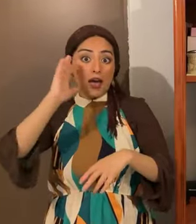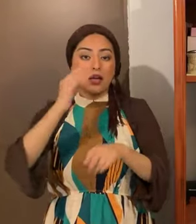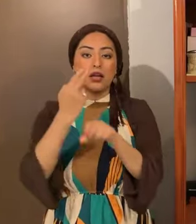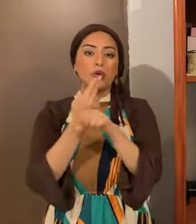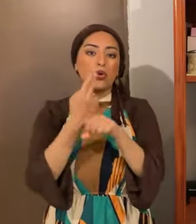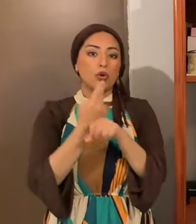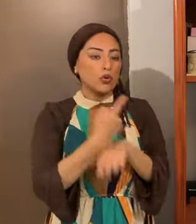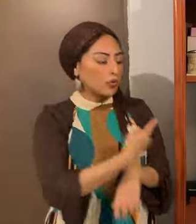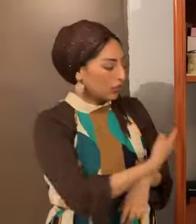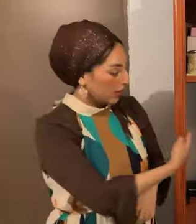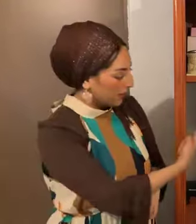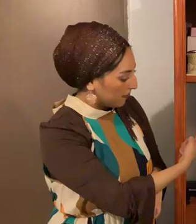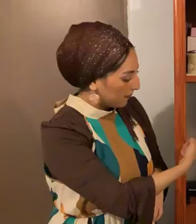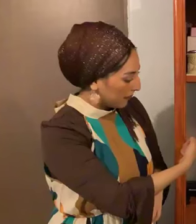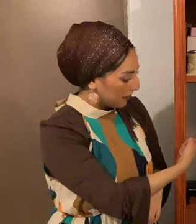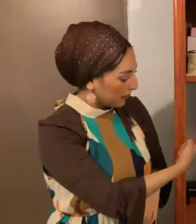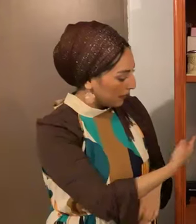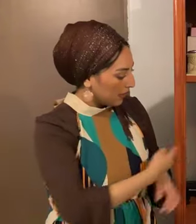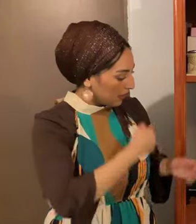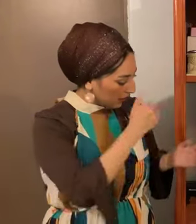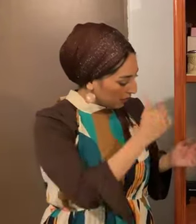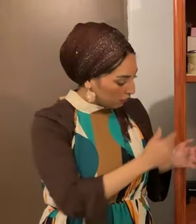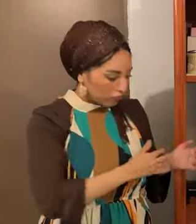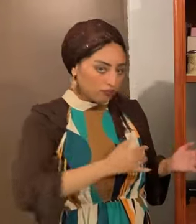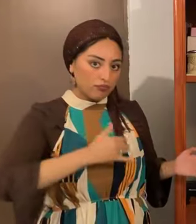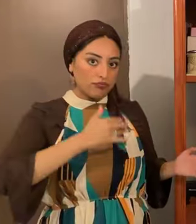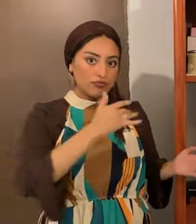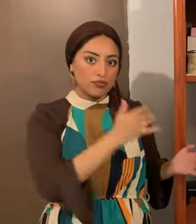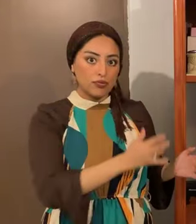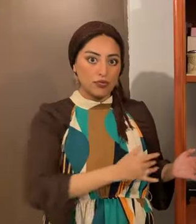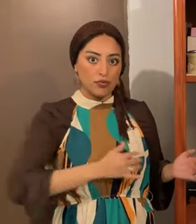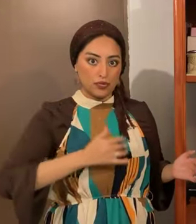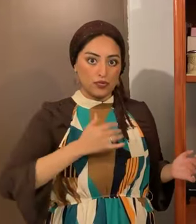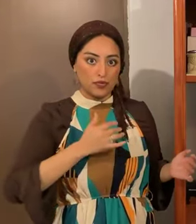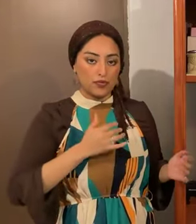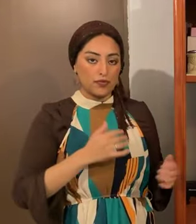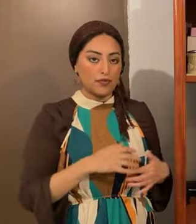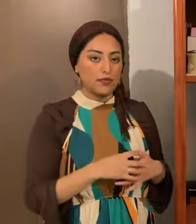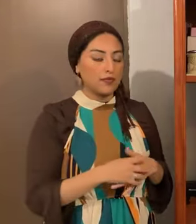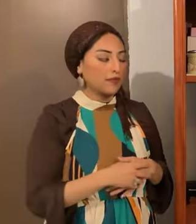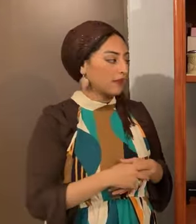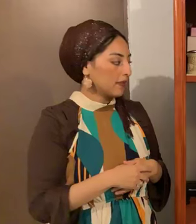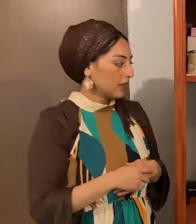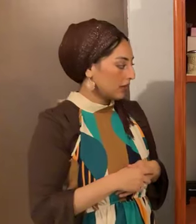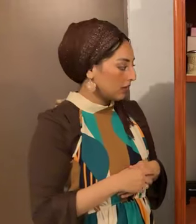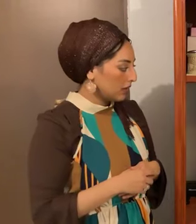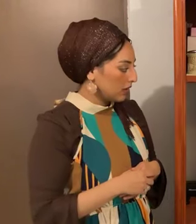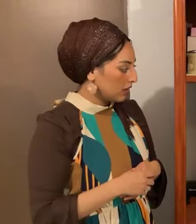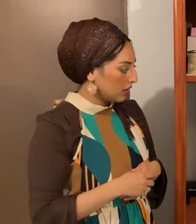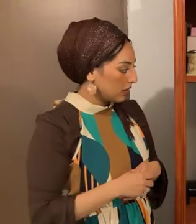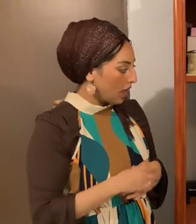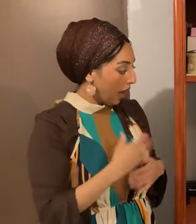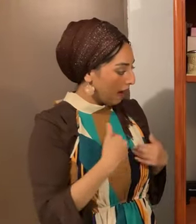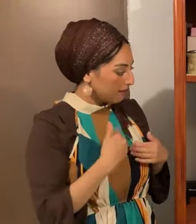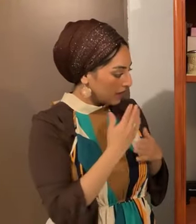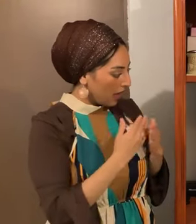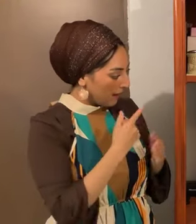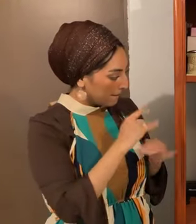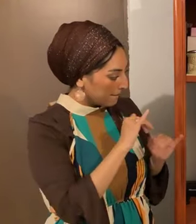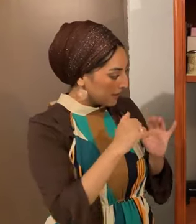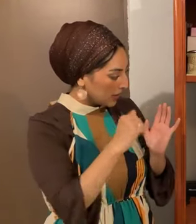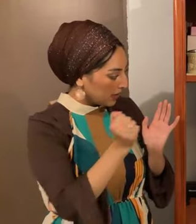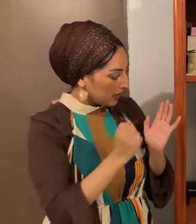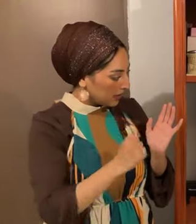instrumentos como quinor, la lira, y las ciertas arpas, ciertas flautas y panderetas, la